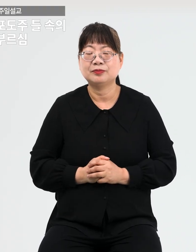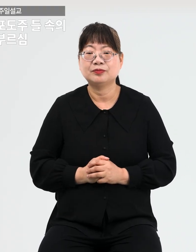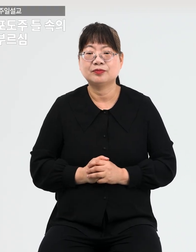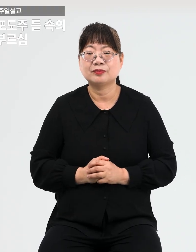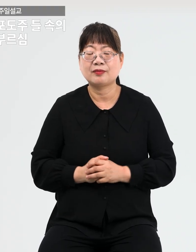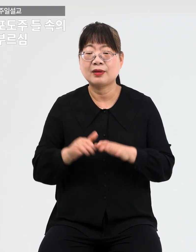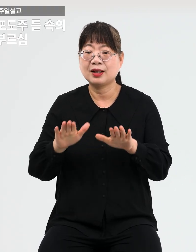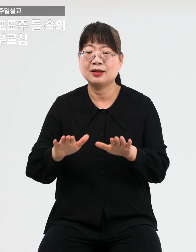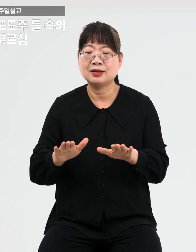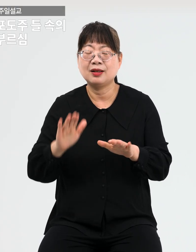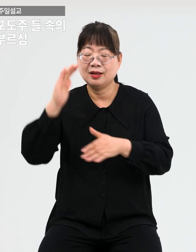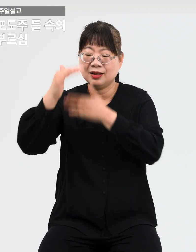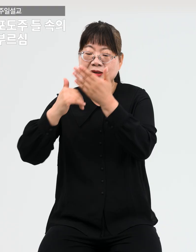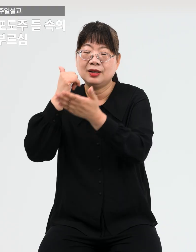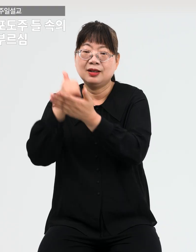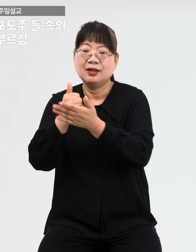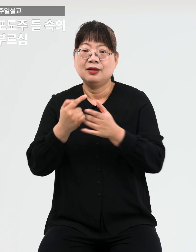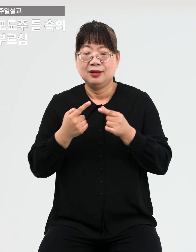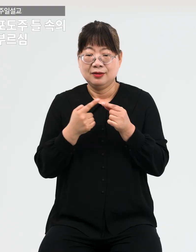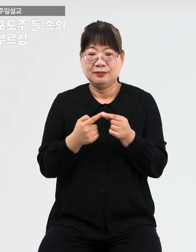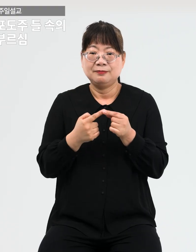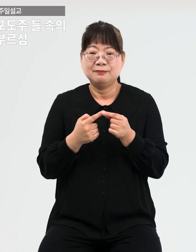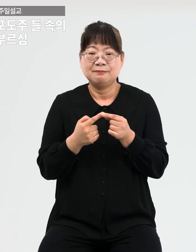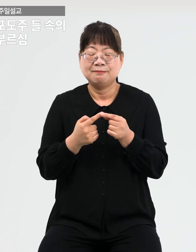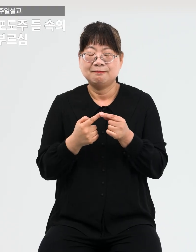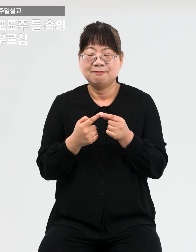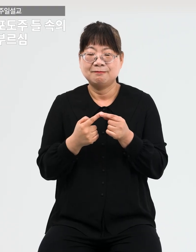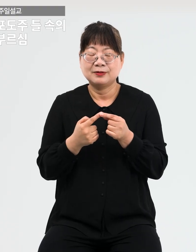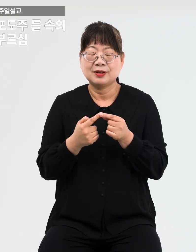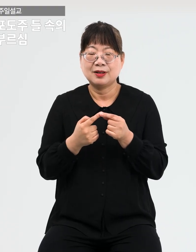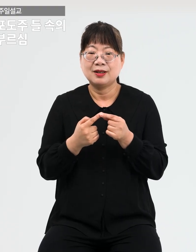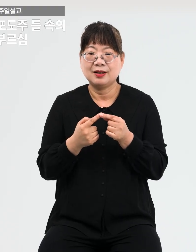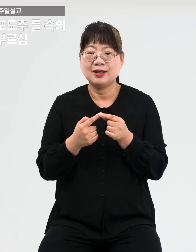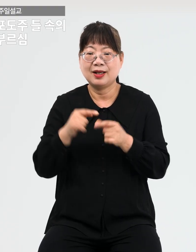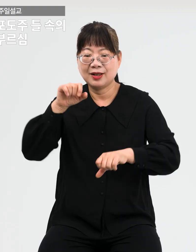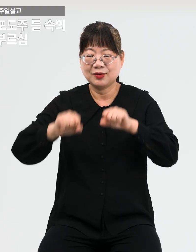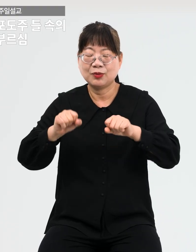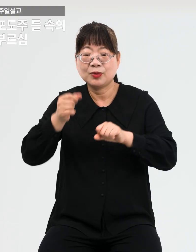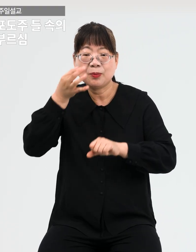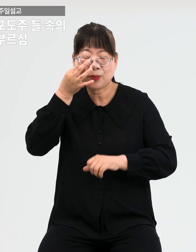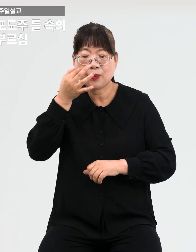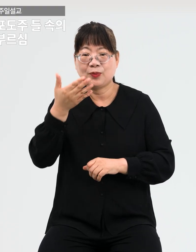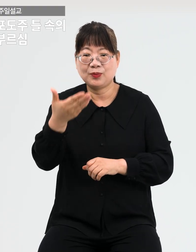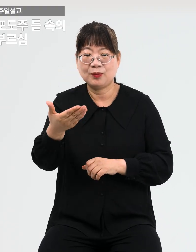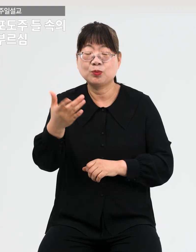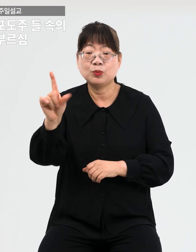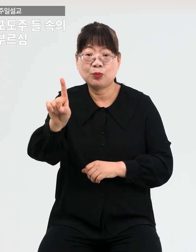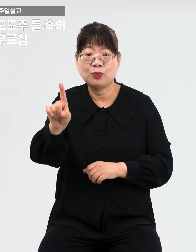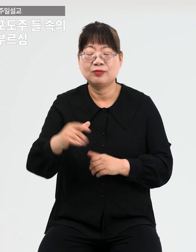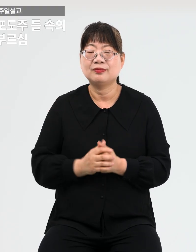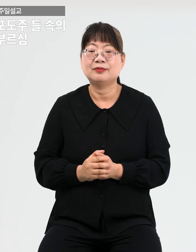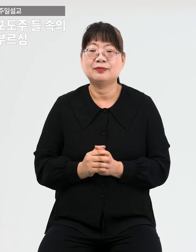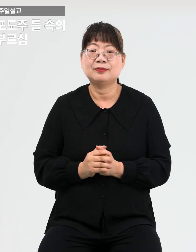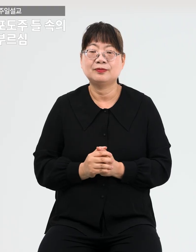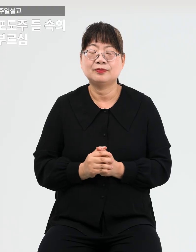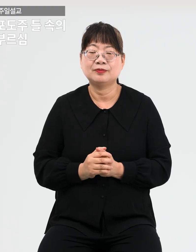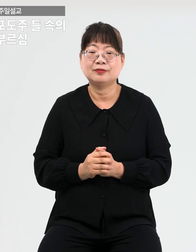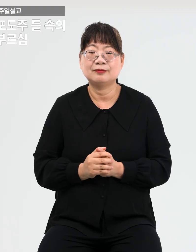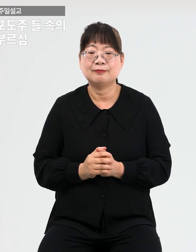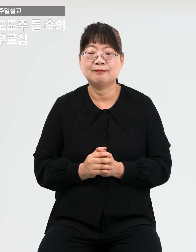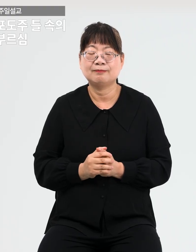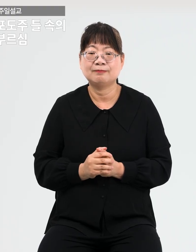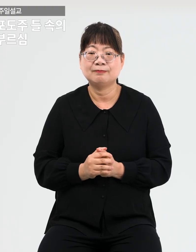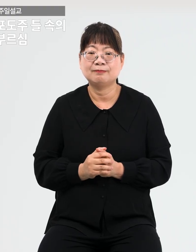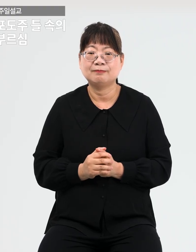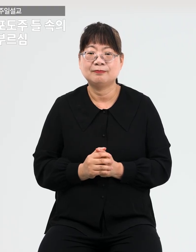그러자 이제 하나님의 첫 번째 반응이 나타납니다. 하나님의 첫 번째 반응 볼까요?